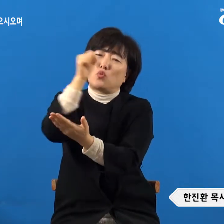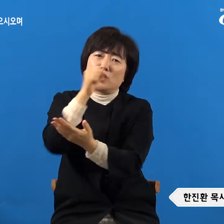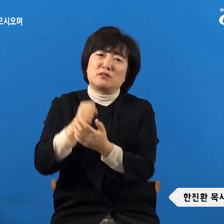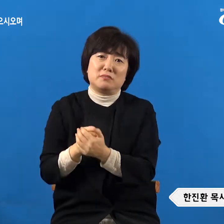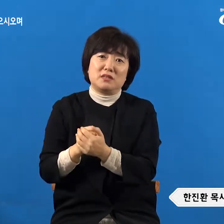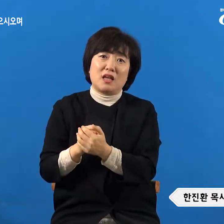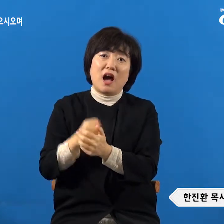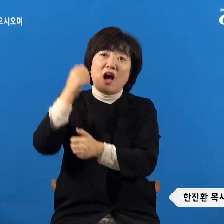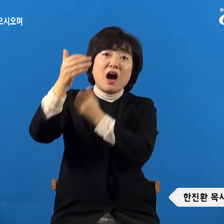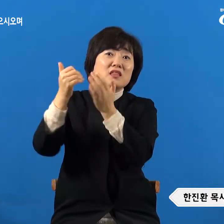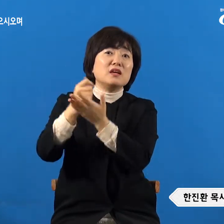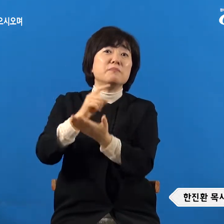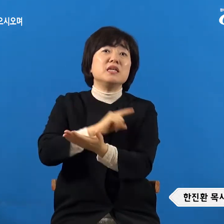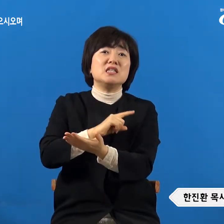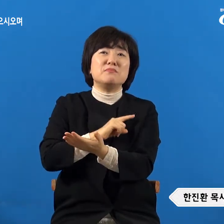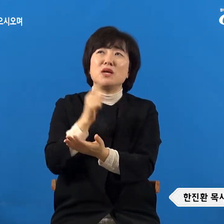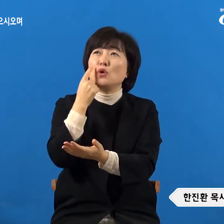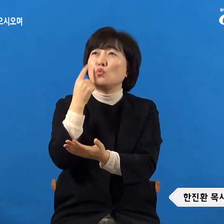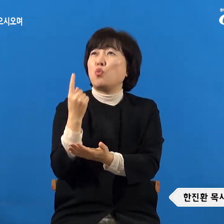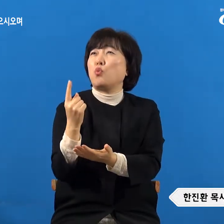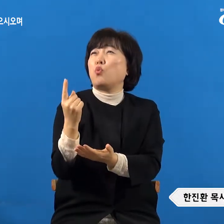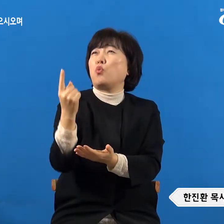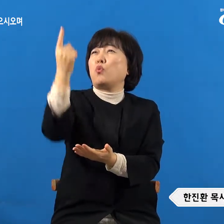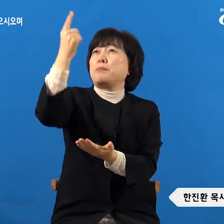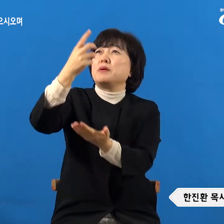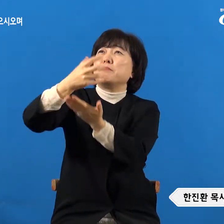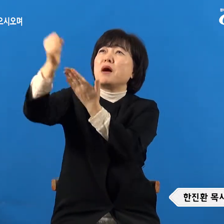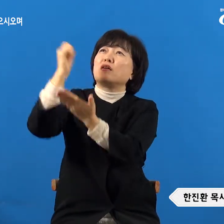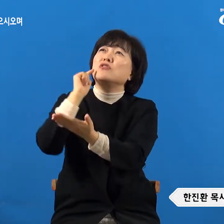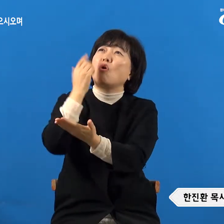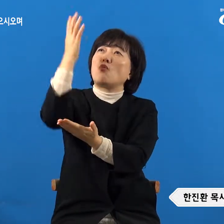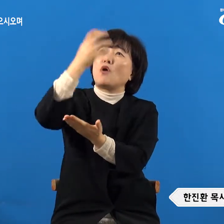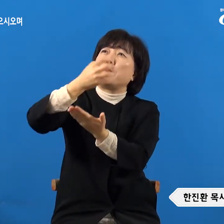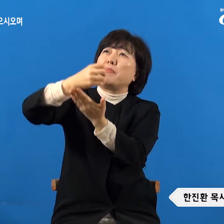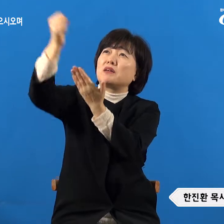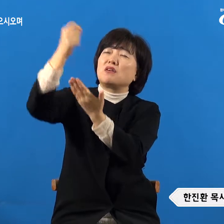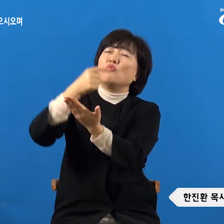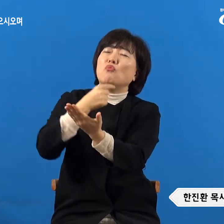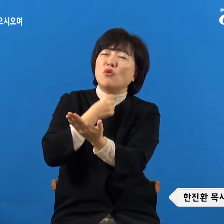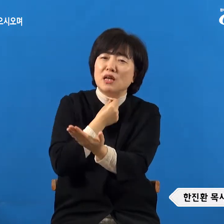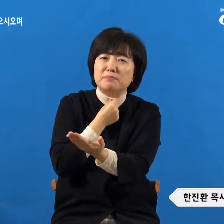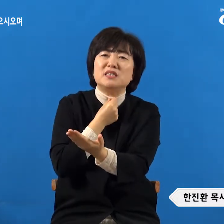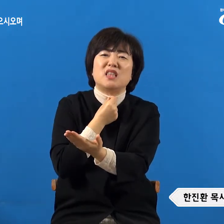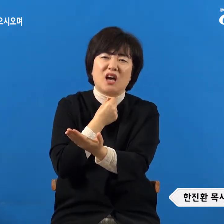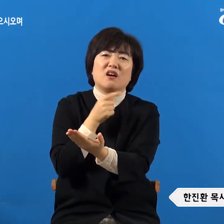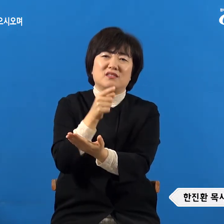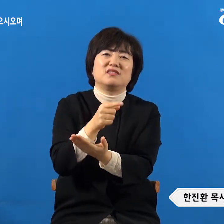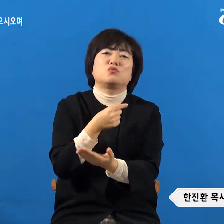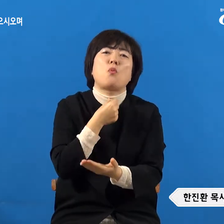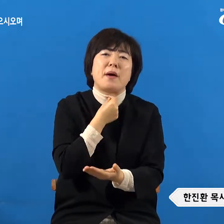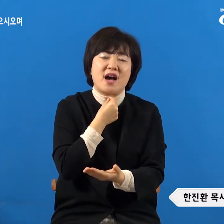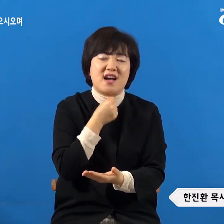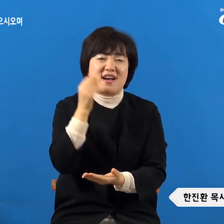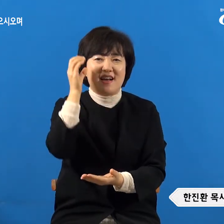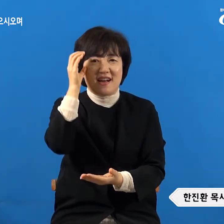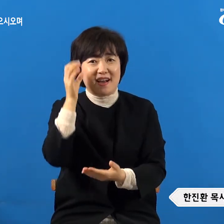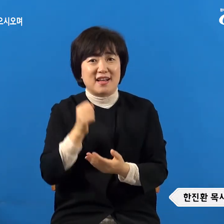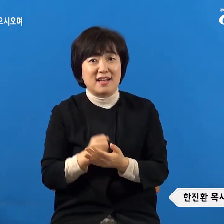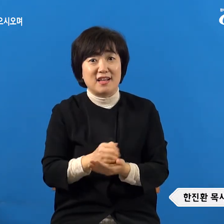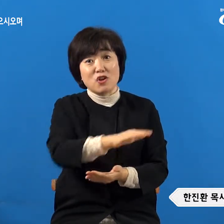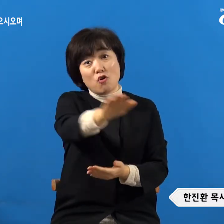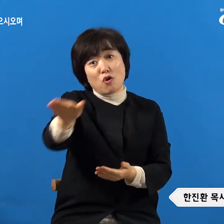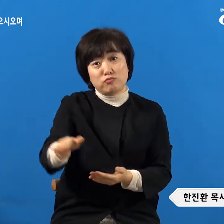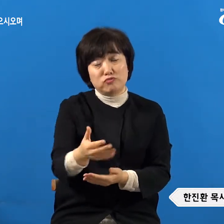원합니다. 그 열망이죠. 우리 속에도 그 간절한 열망이 있었으면 좋겠습니다.